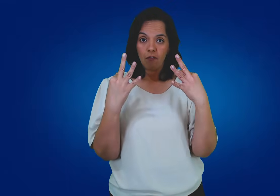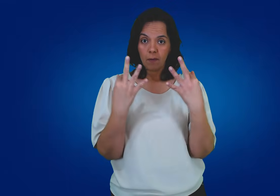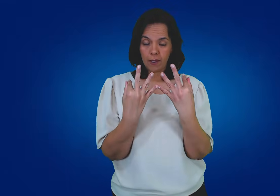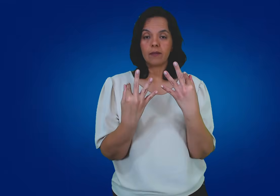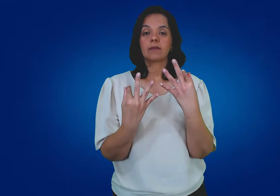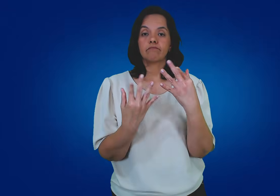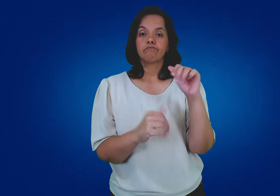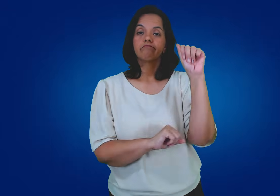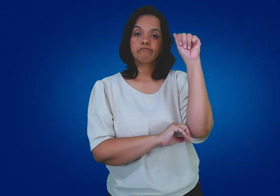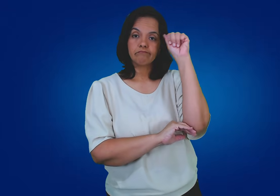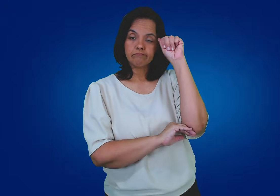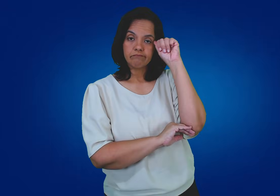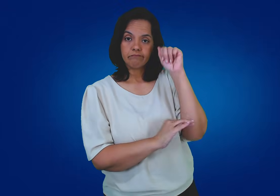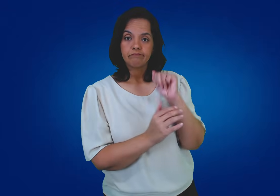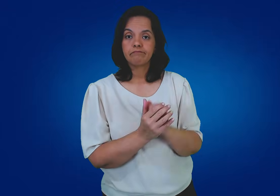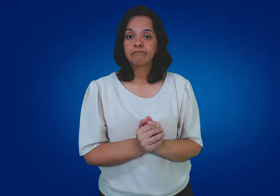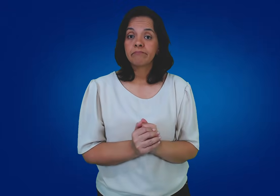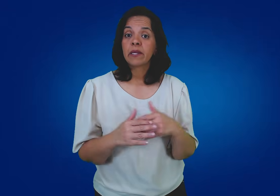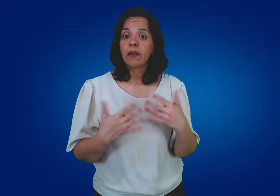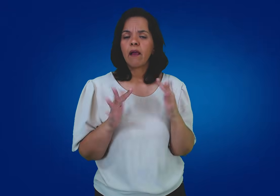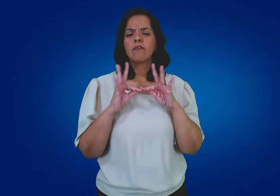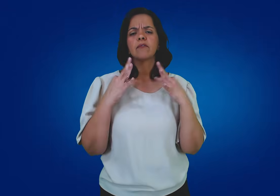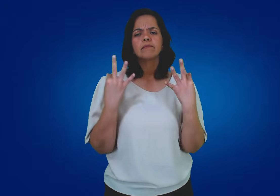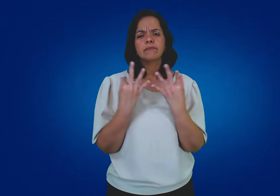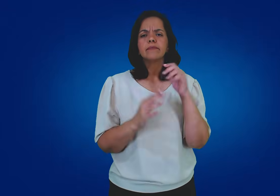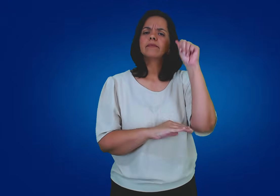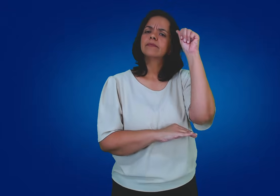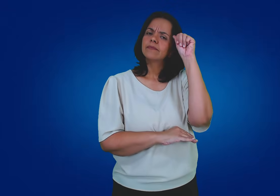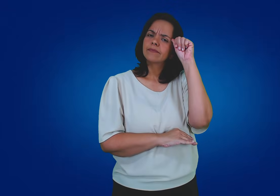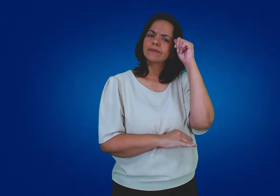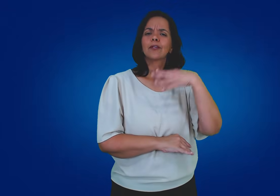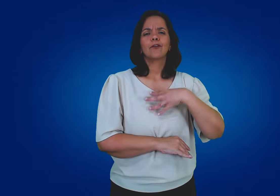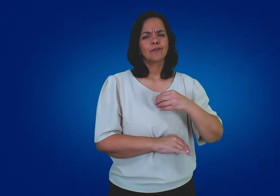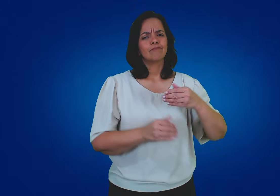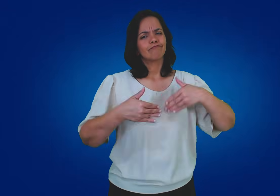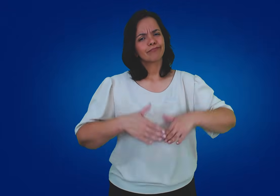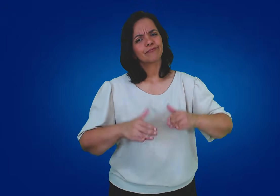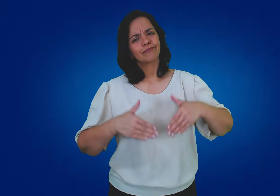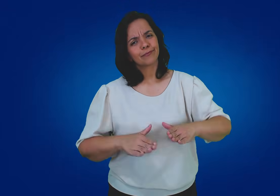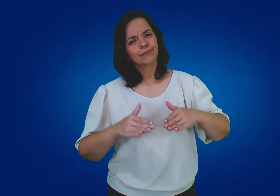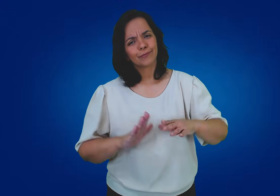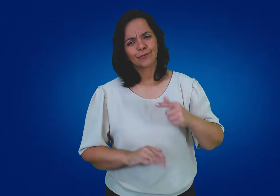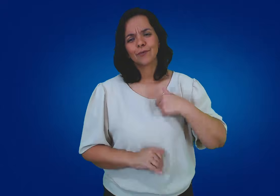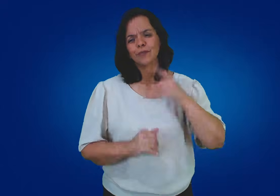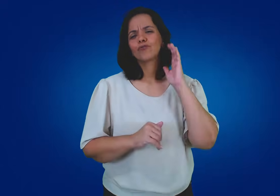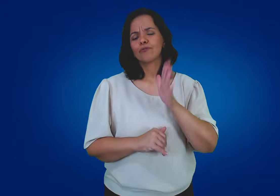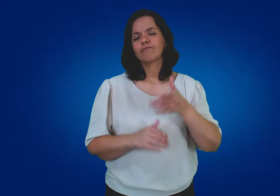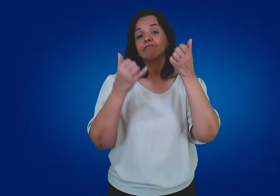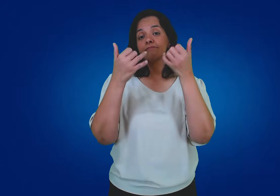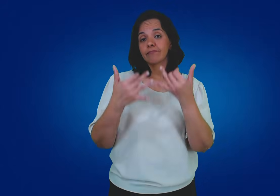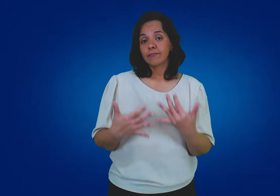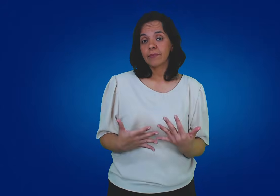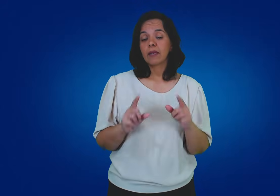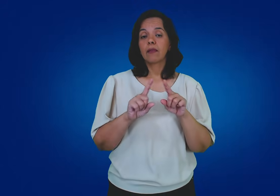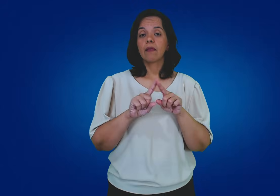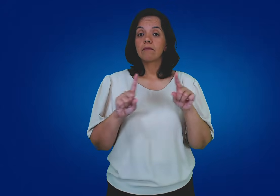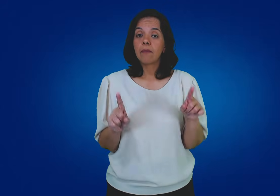Nós vamos falar um pouquinho sobre Adão, a família de Adão. Sabemos que ele teve muitos filhos.